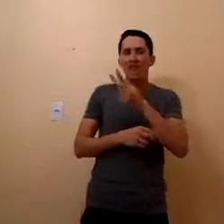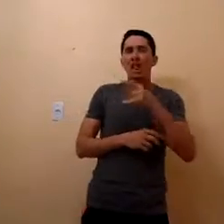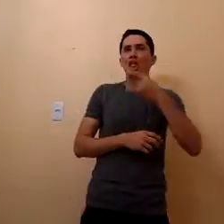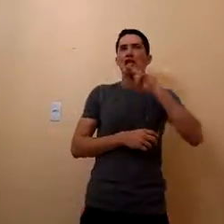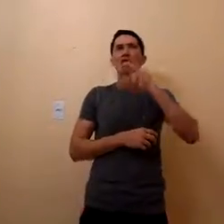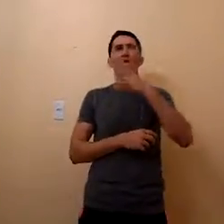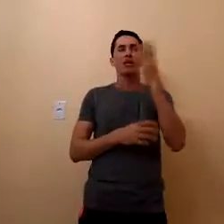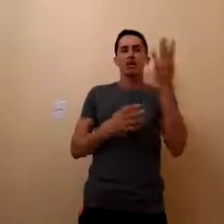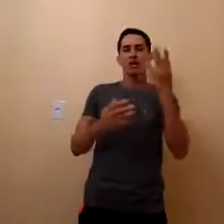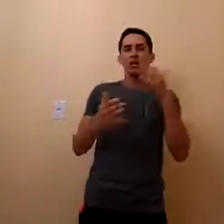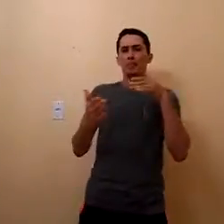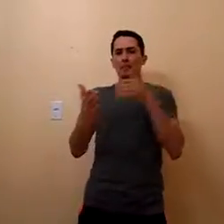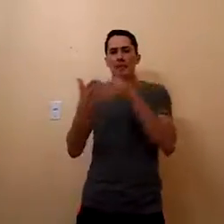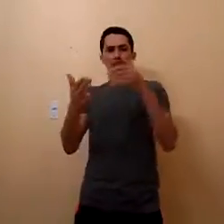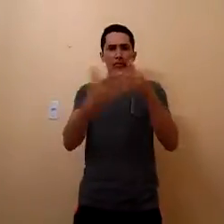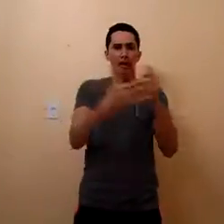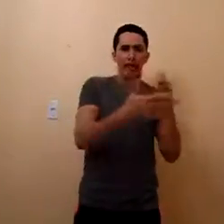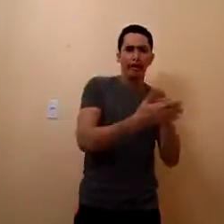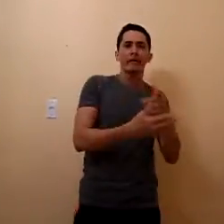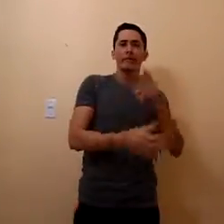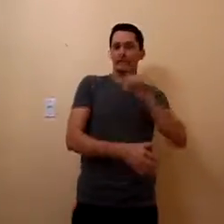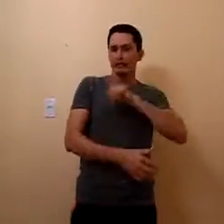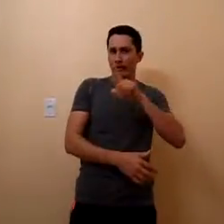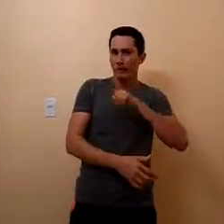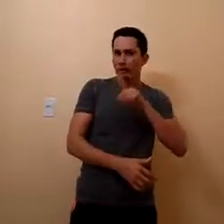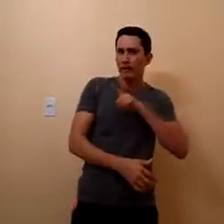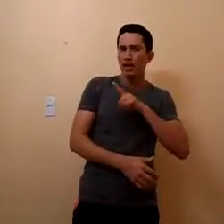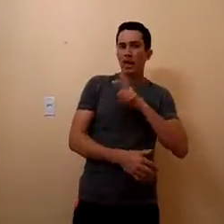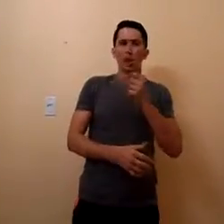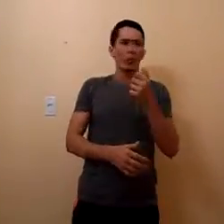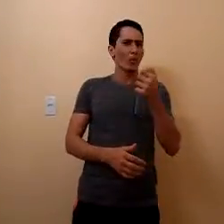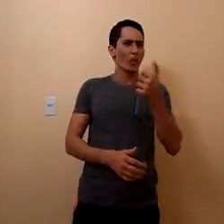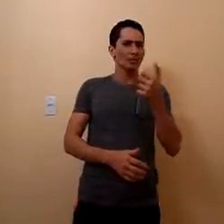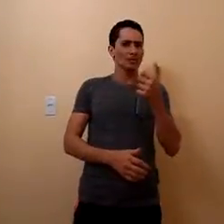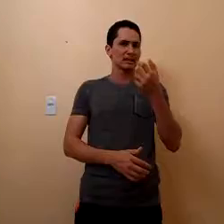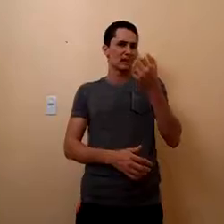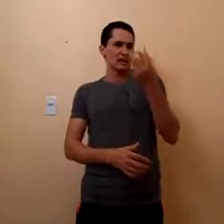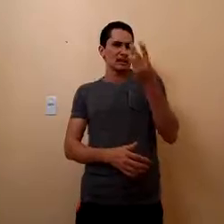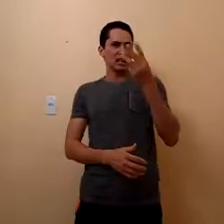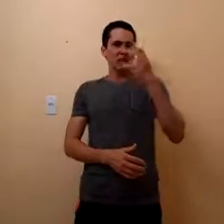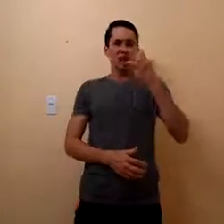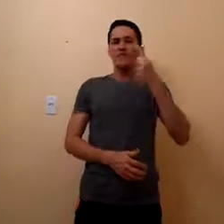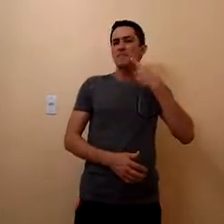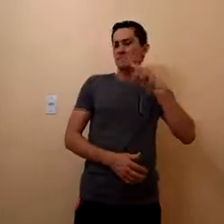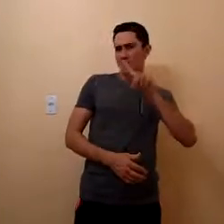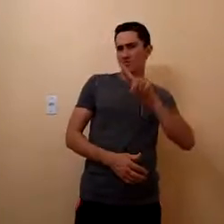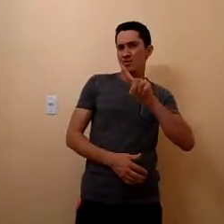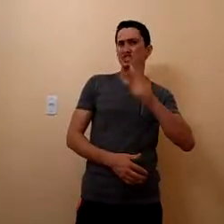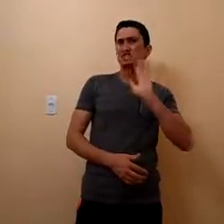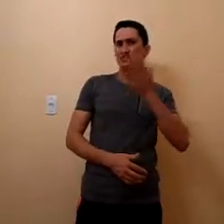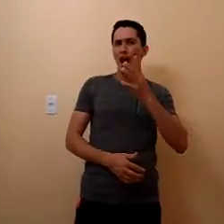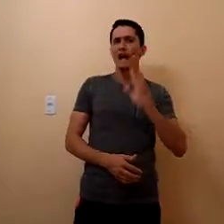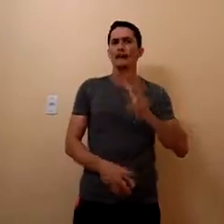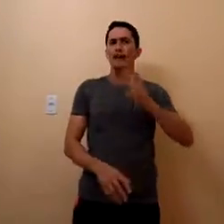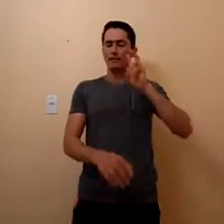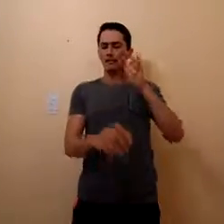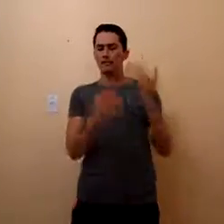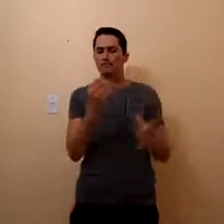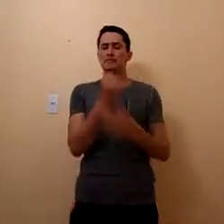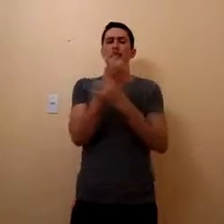essas barreiras cada vez mais frequentes, quase 39 mil motoristas foram flagrados bêbados no Brasil no